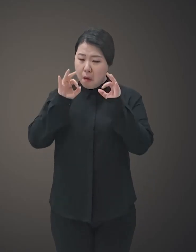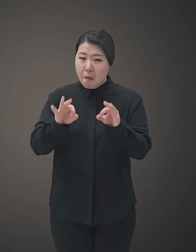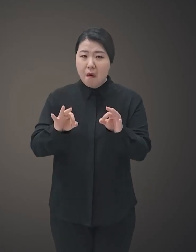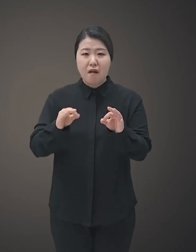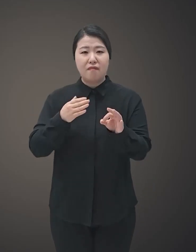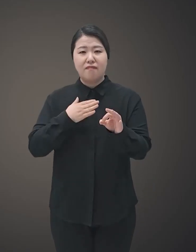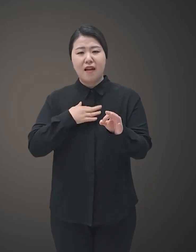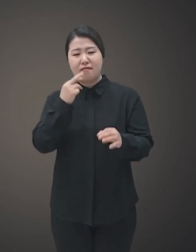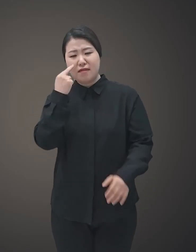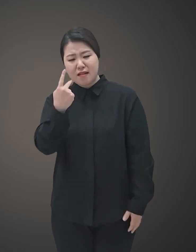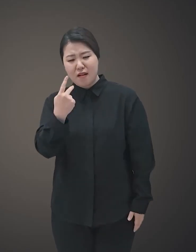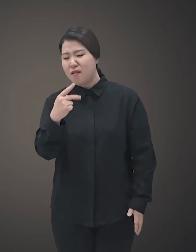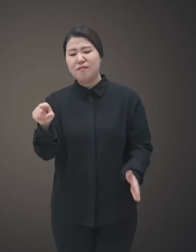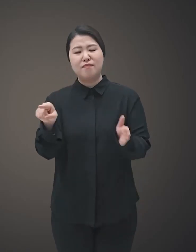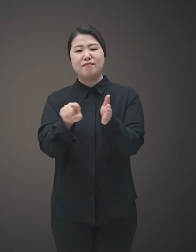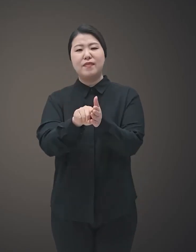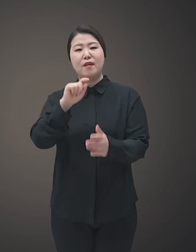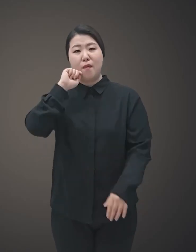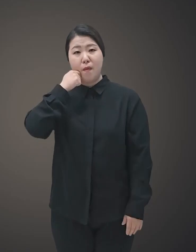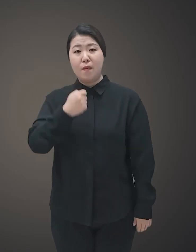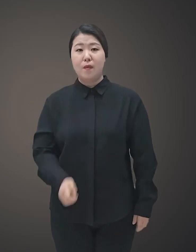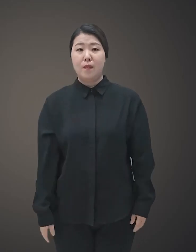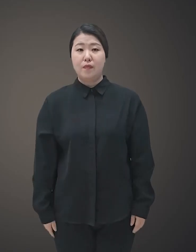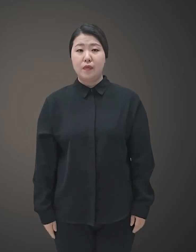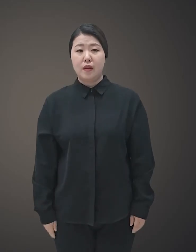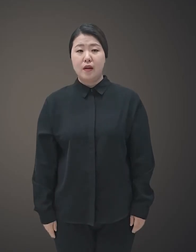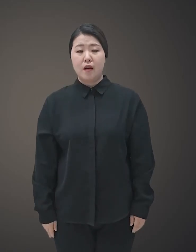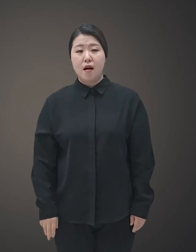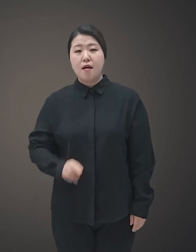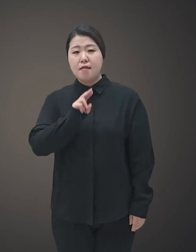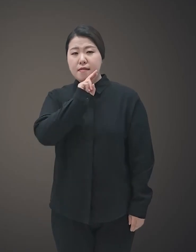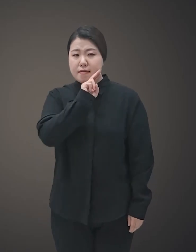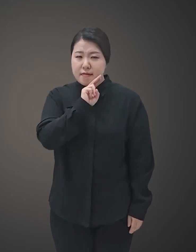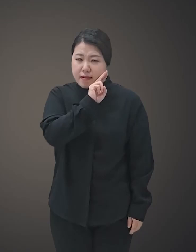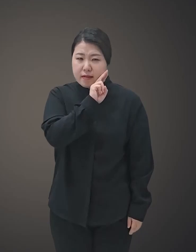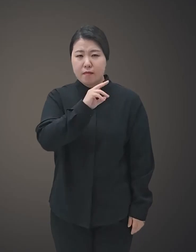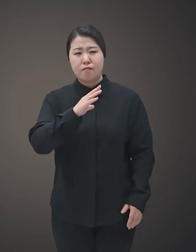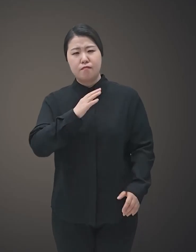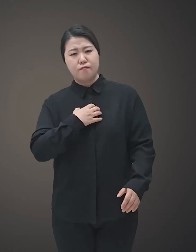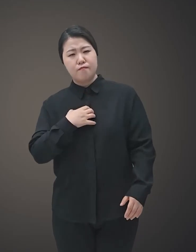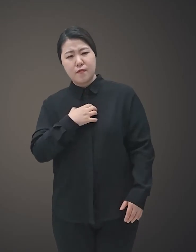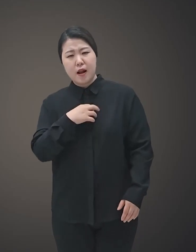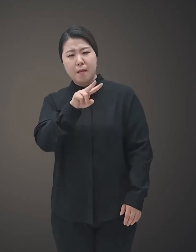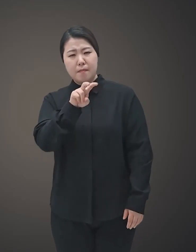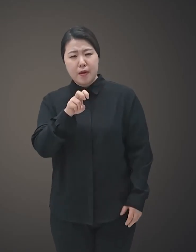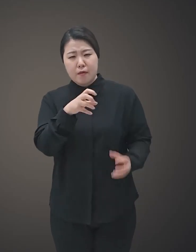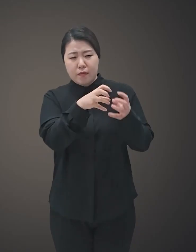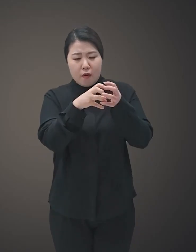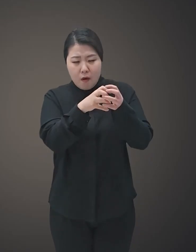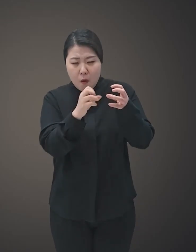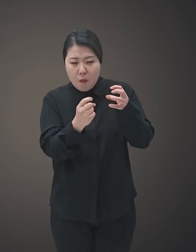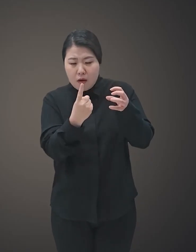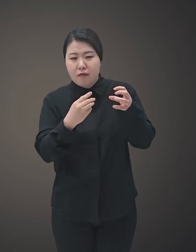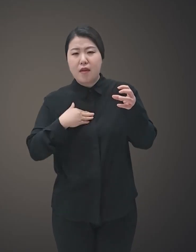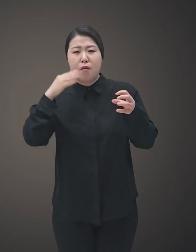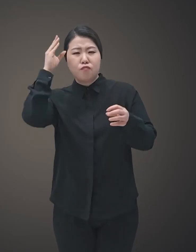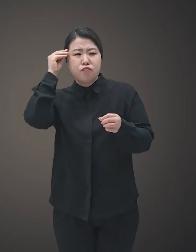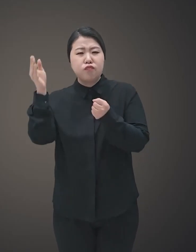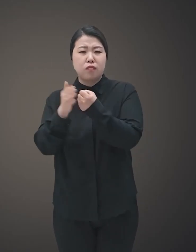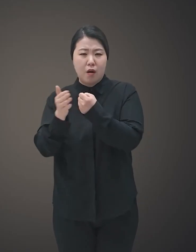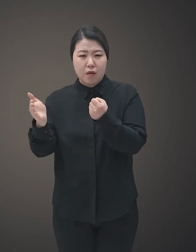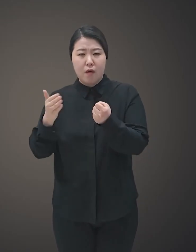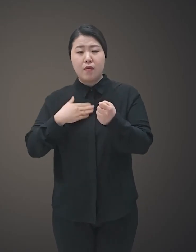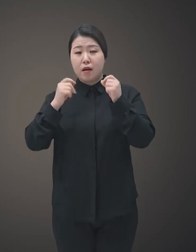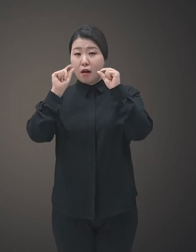좀처럼 실천하지 못하는 것이지요. 갖은 의심, 불안, 미움이 실은 내 무지에서 비롯된 것일지도